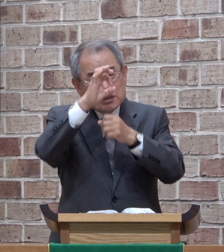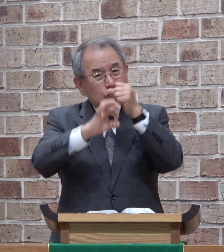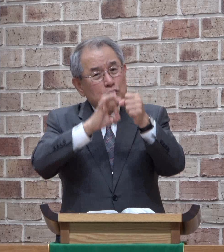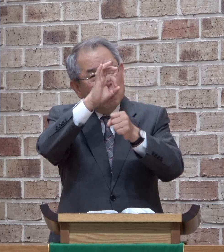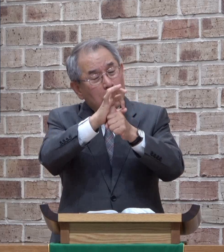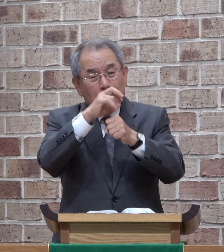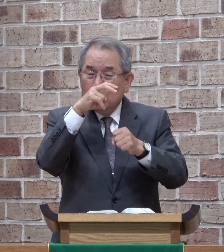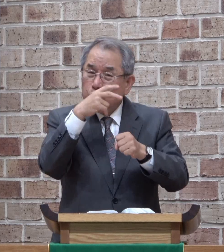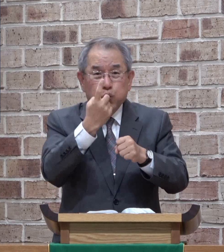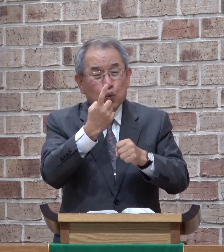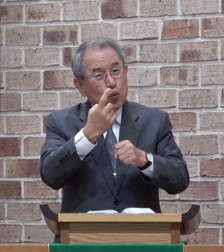10년 했는데